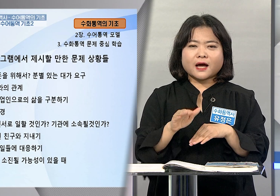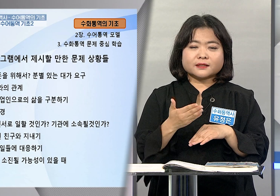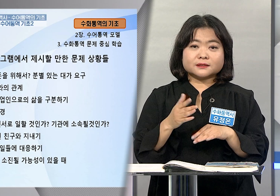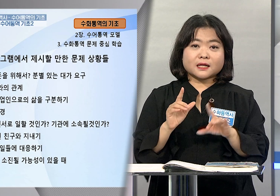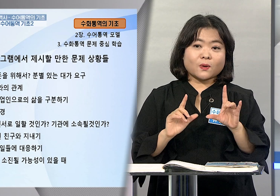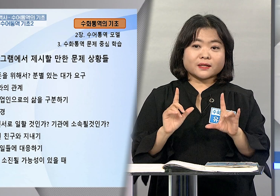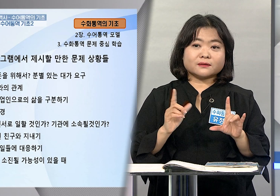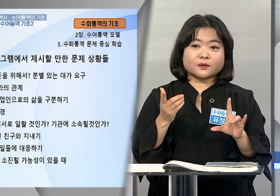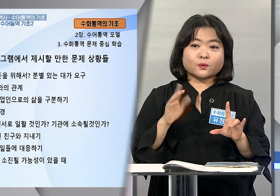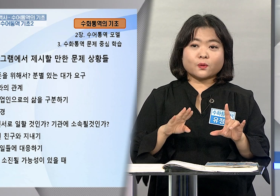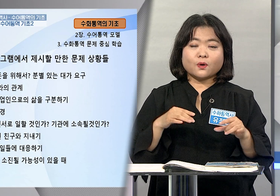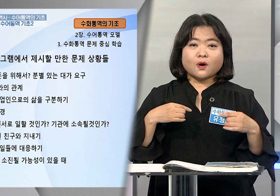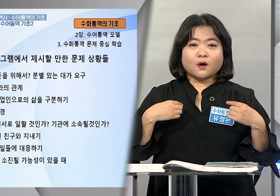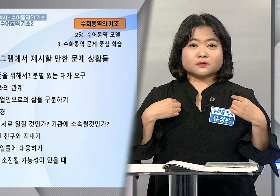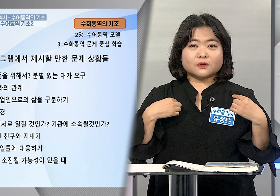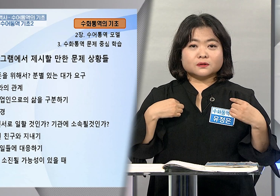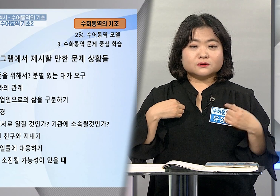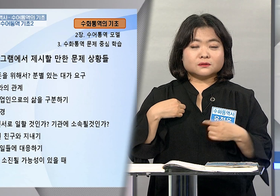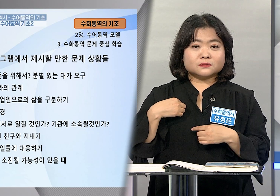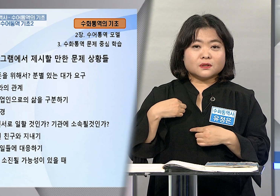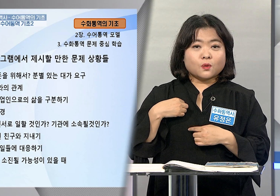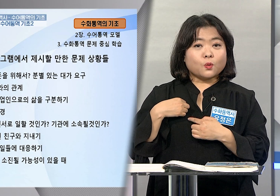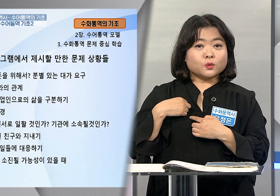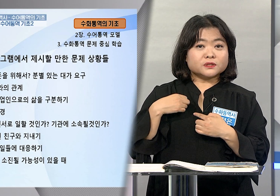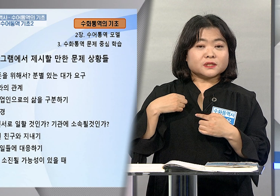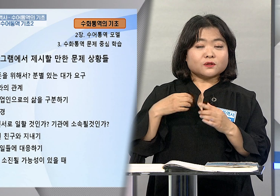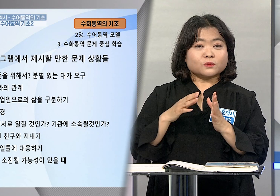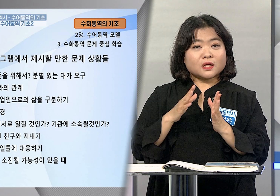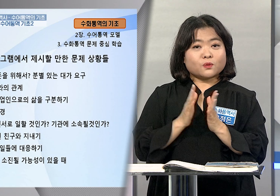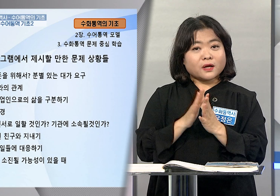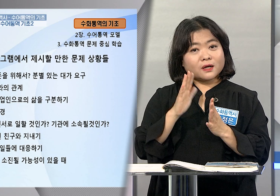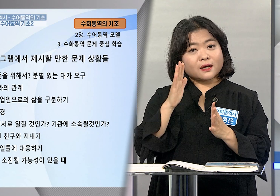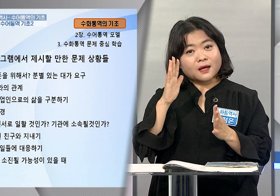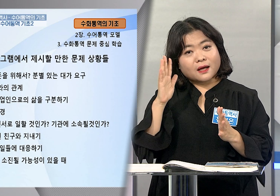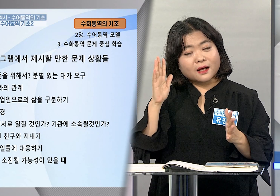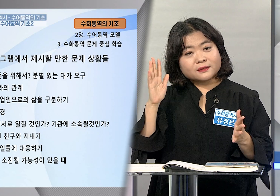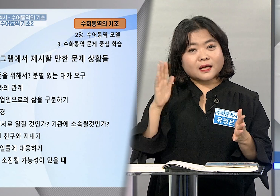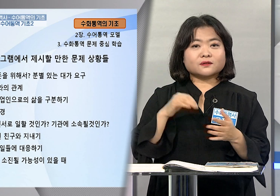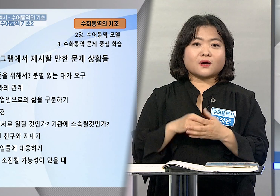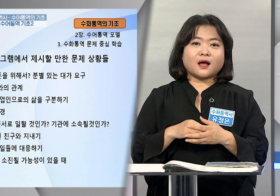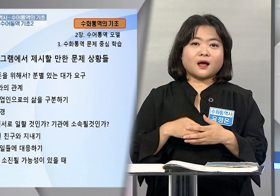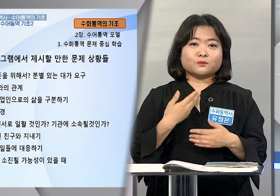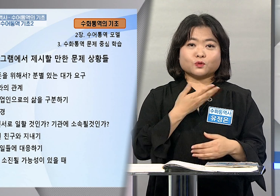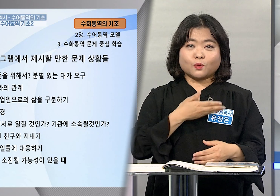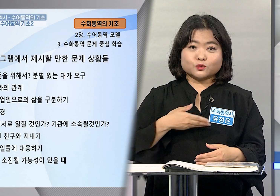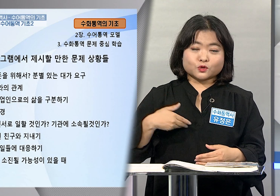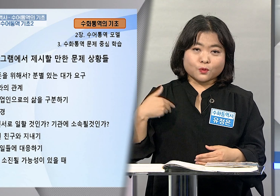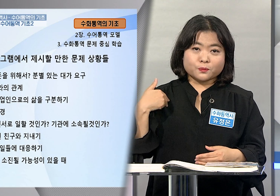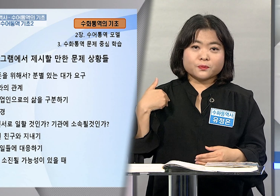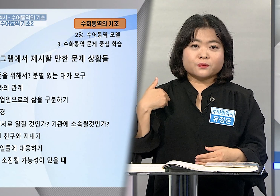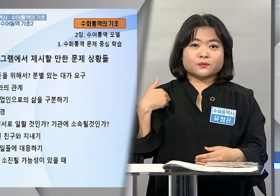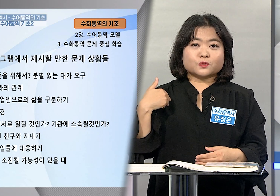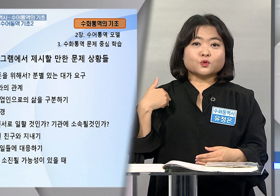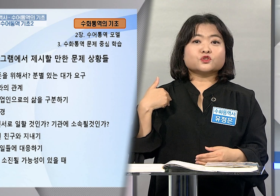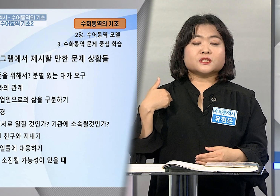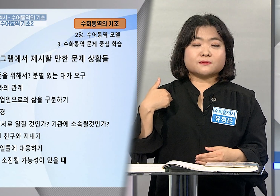하는 상황인데도 어떤 옷이 너무나도 화려한다든가 너무 좀 노출이 심한